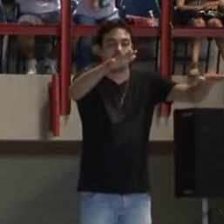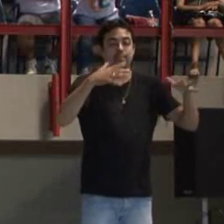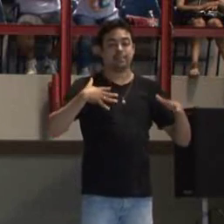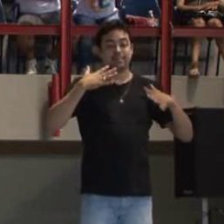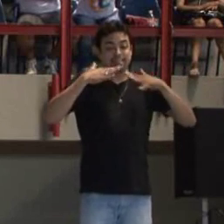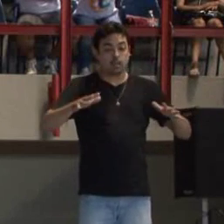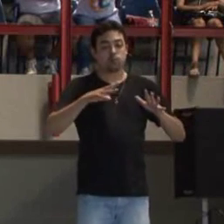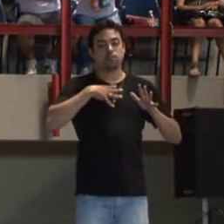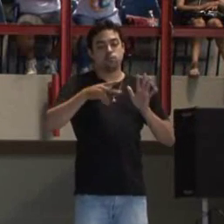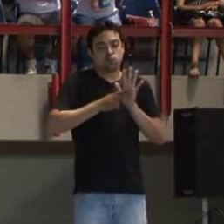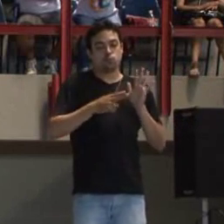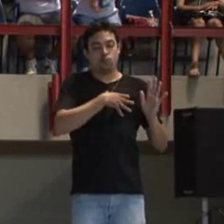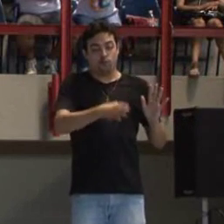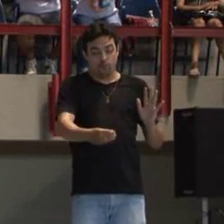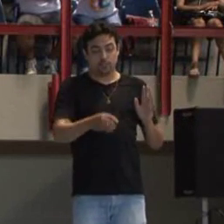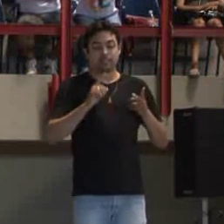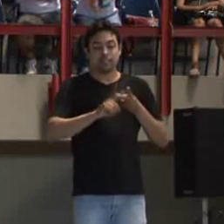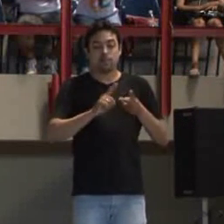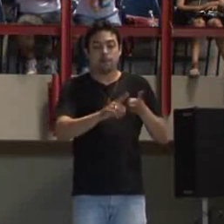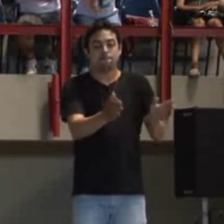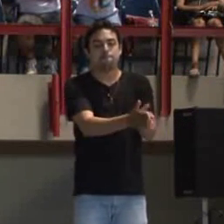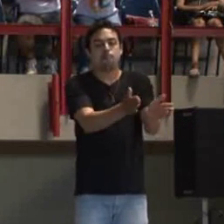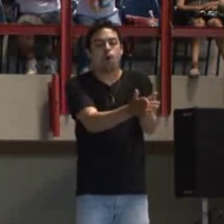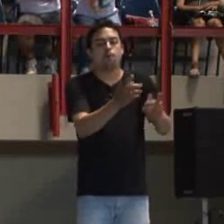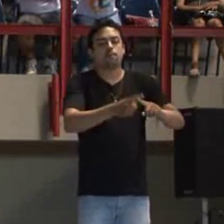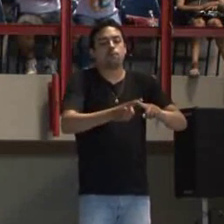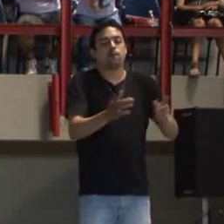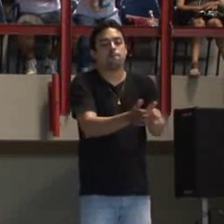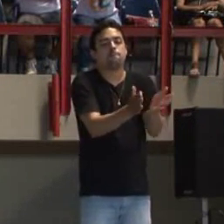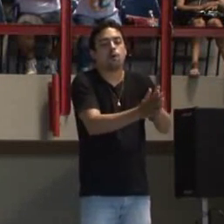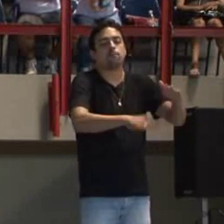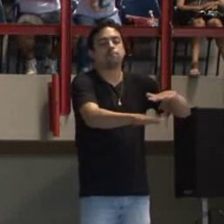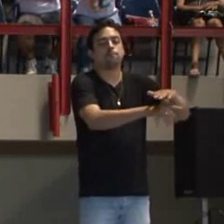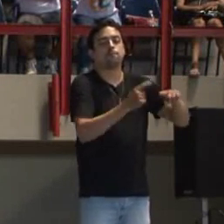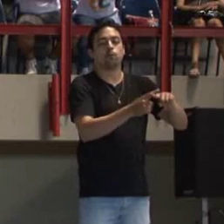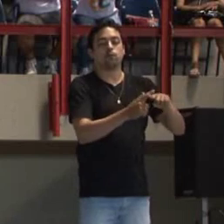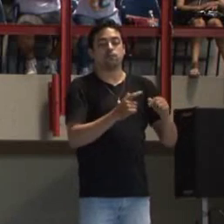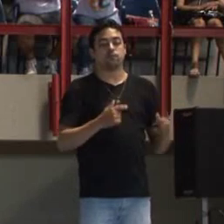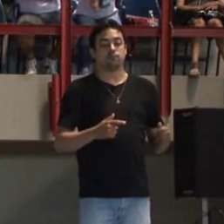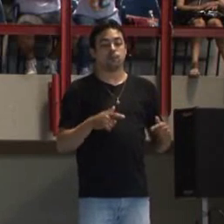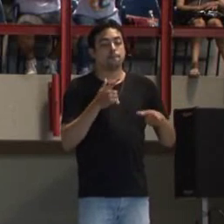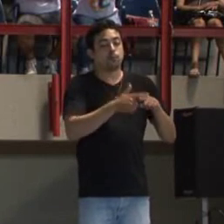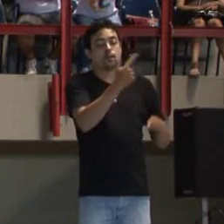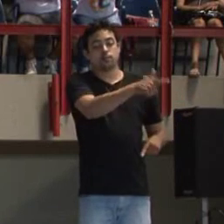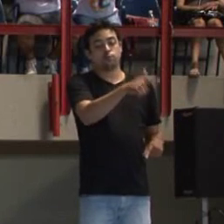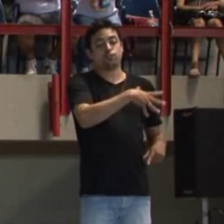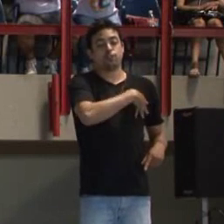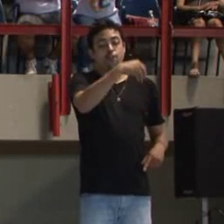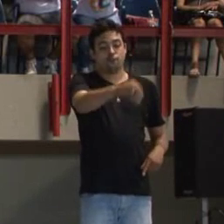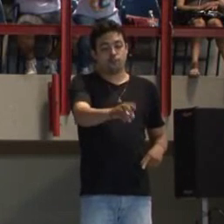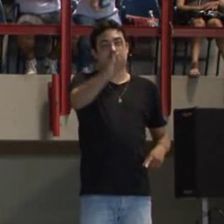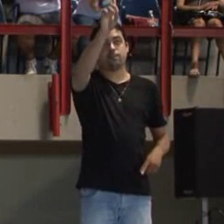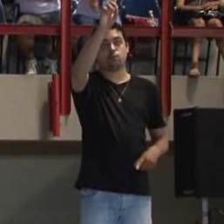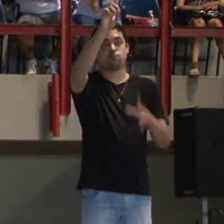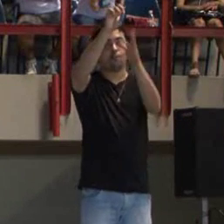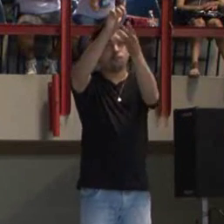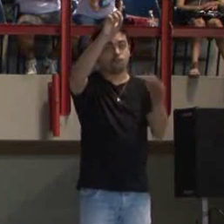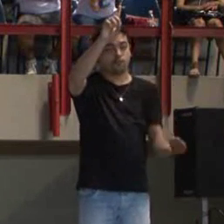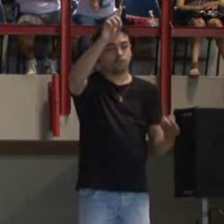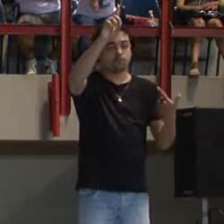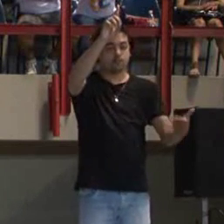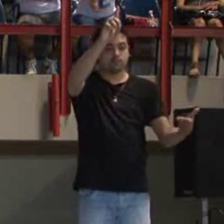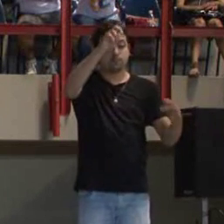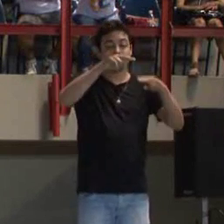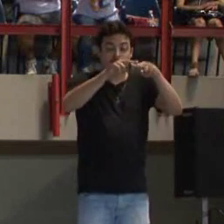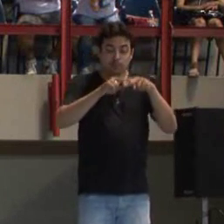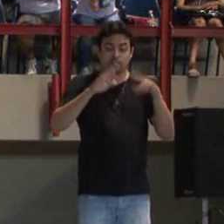natureza. O pobre era pobre por quê? Porque não era filho dos deuses. Então,